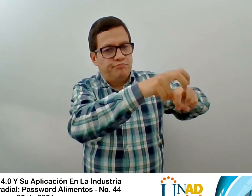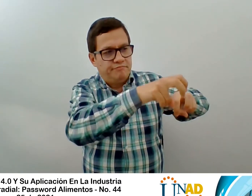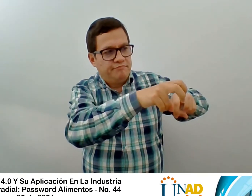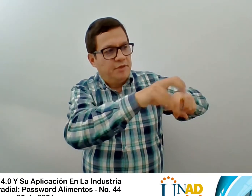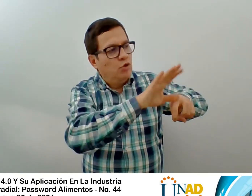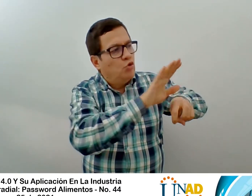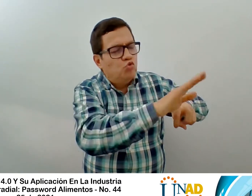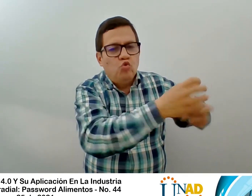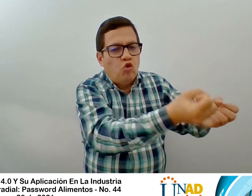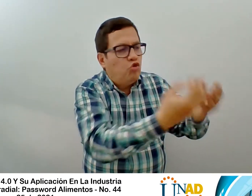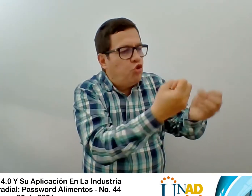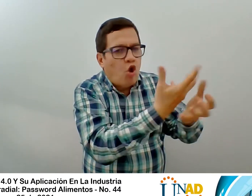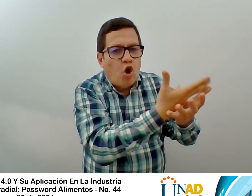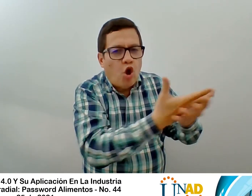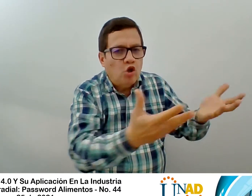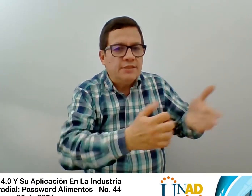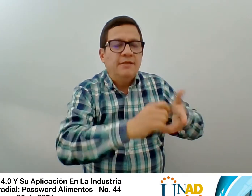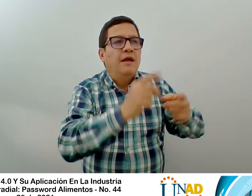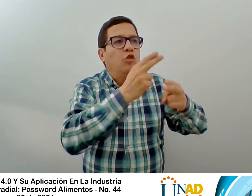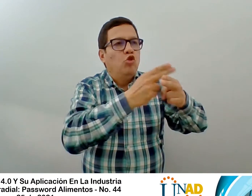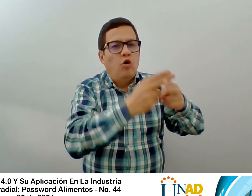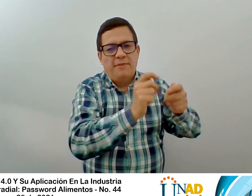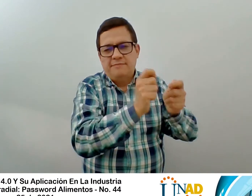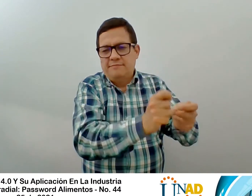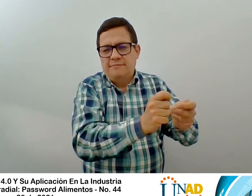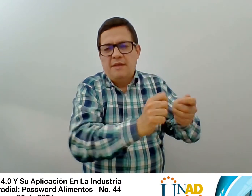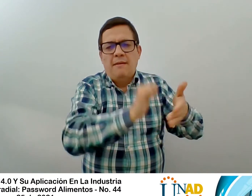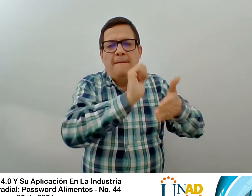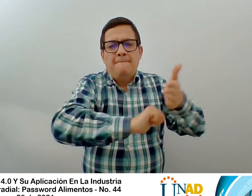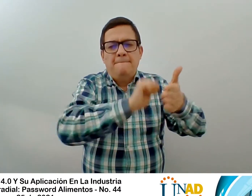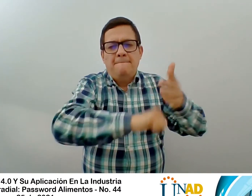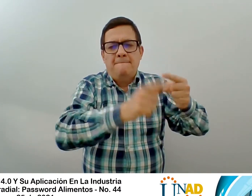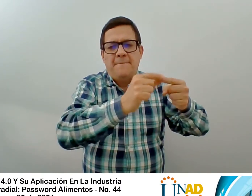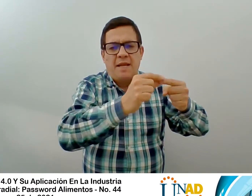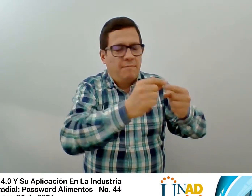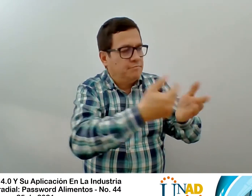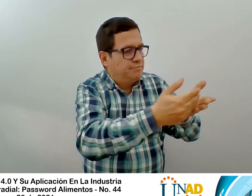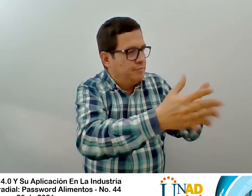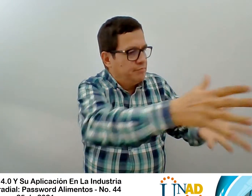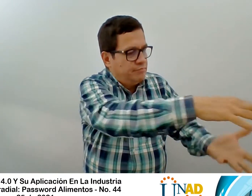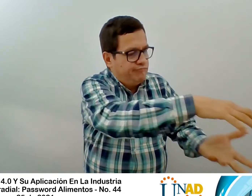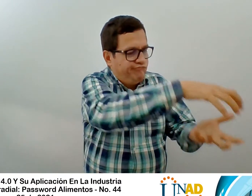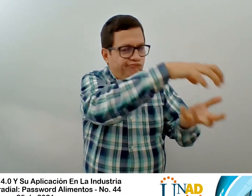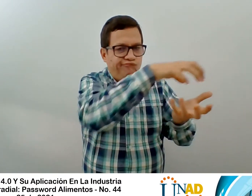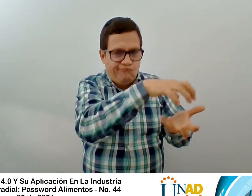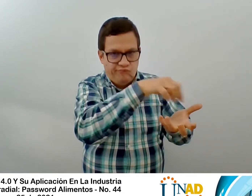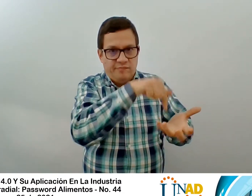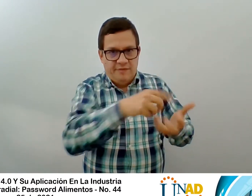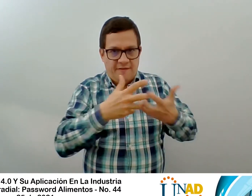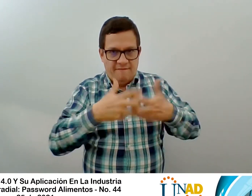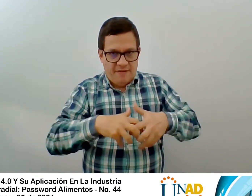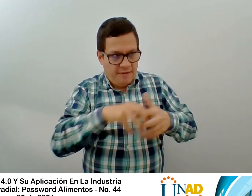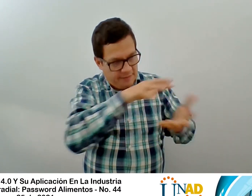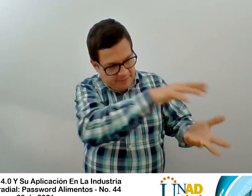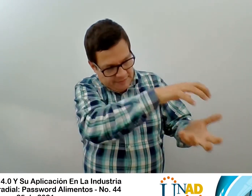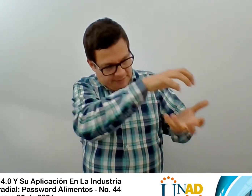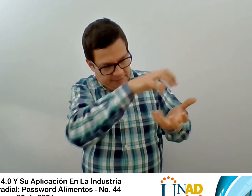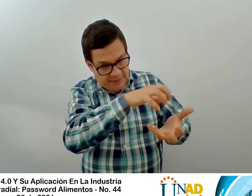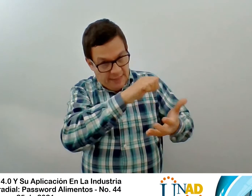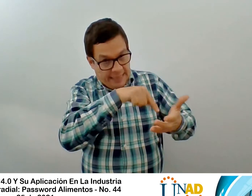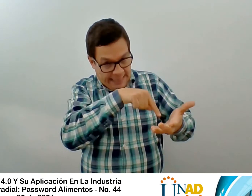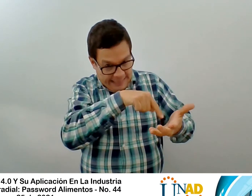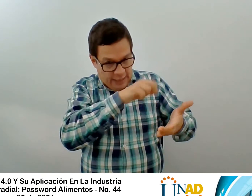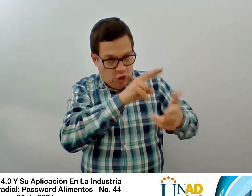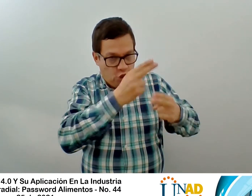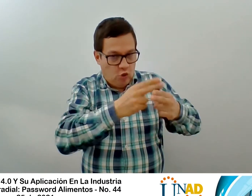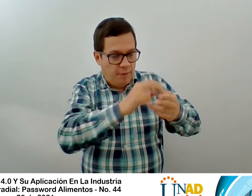Entonces el primer eslabón sería el tratamiento de esas materias primas y hace todo su recorrido transformándose en un producto que ojalá